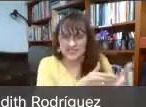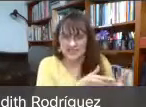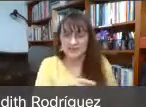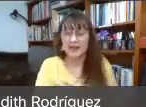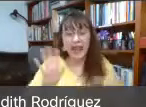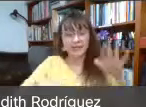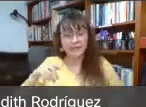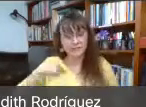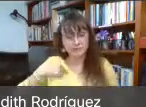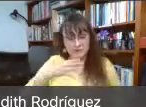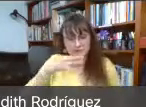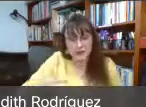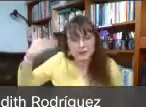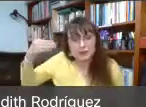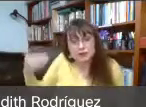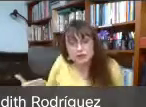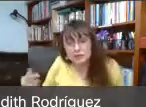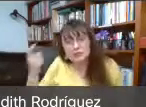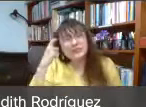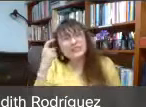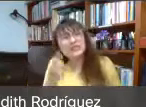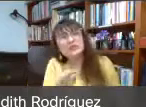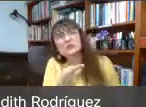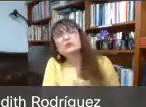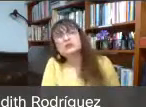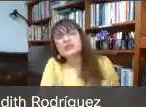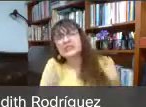Mi experiencia de vida, como les estoy contando, es la limitación.